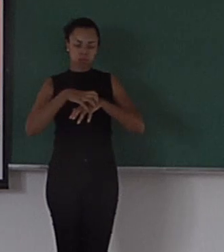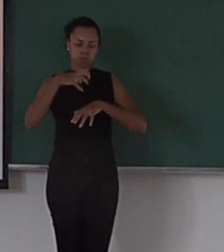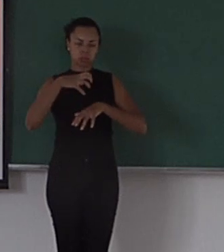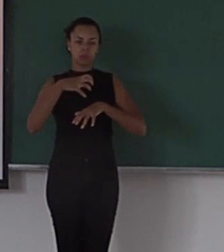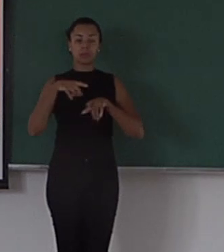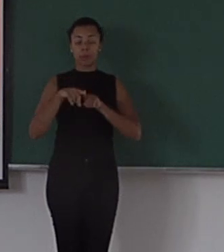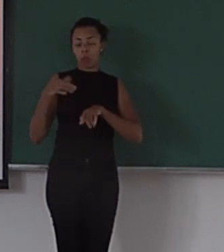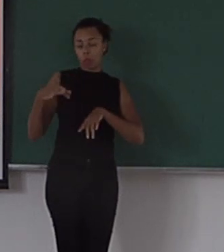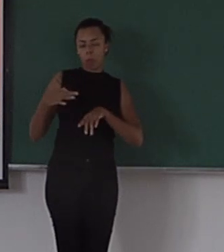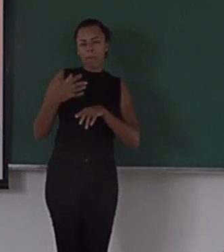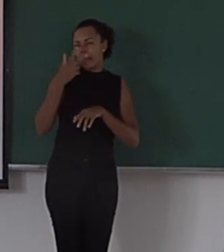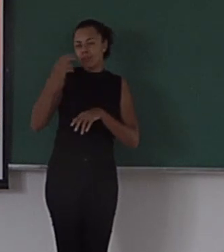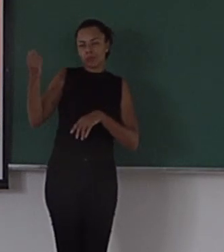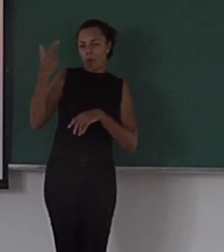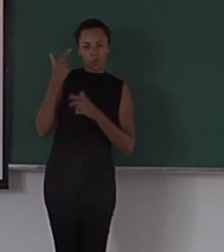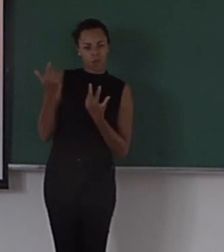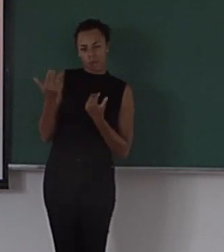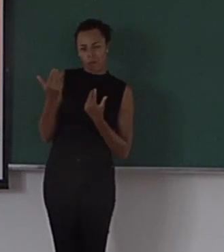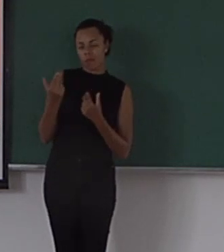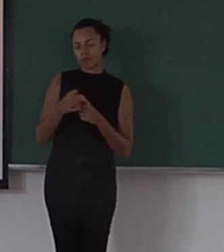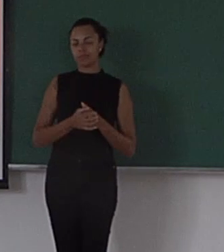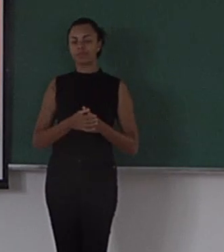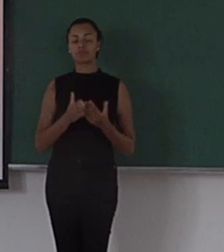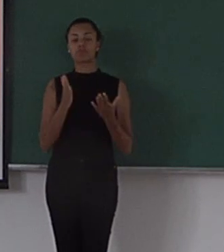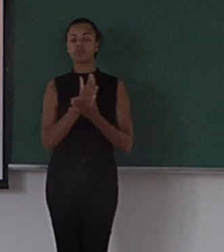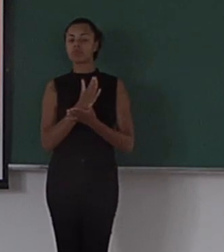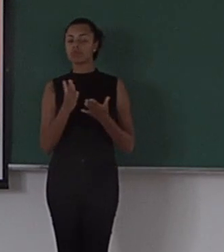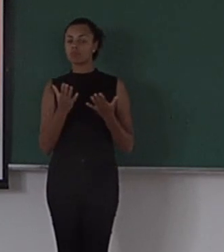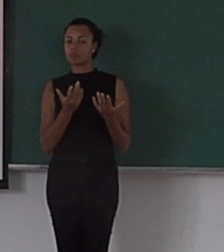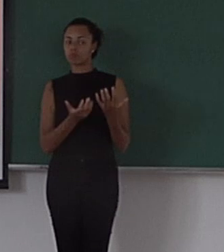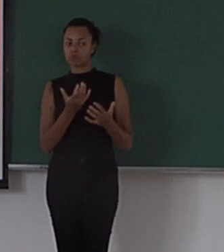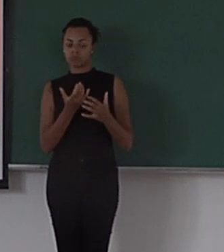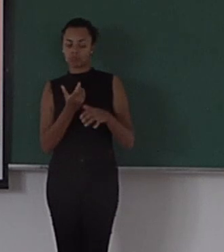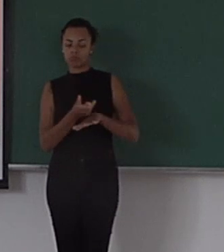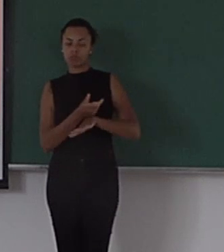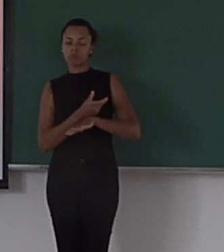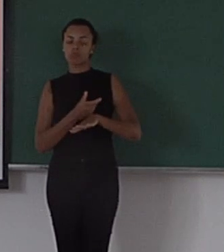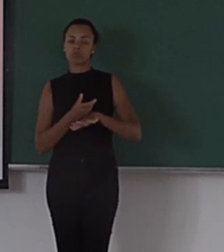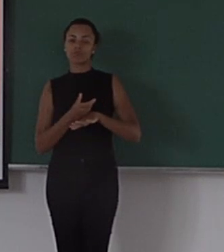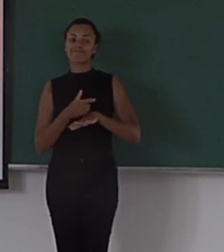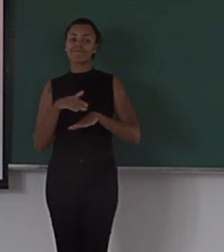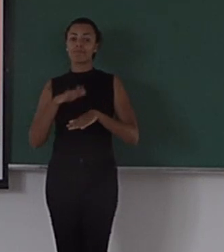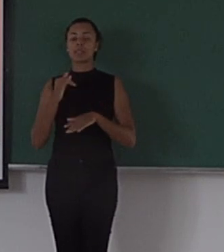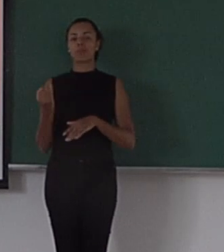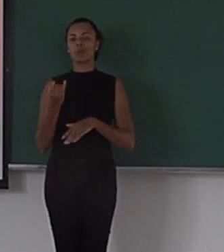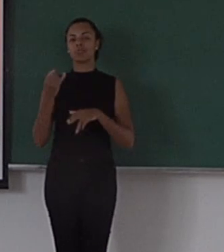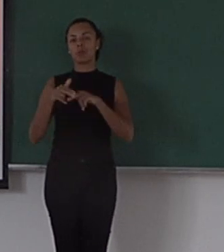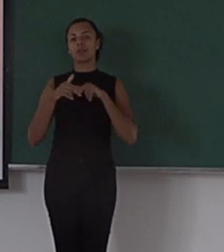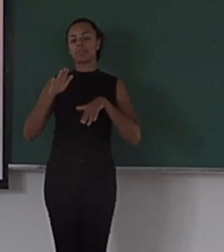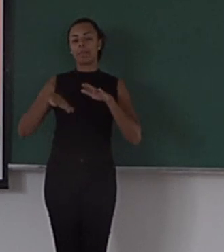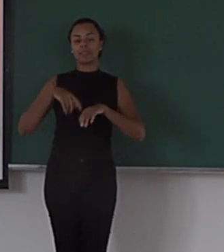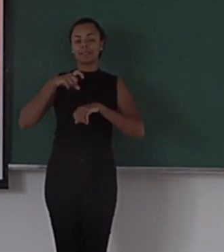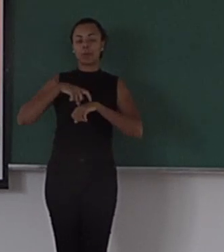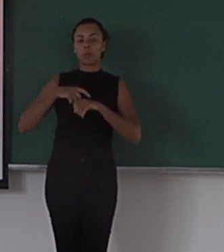queimadura de sol, tá? Algumas queimaduras são mais importantes devido ao tempo que a substância